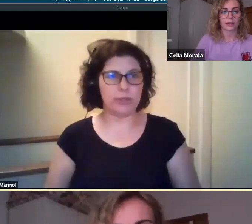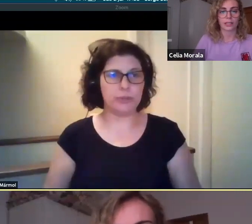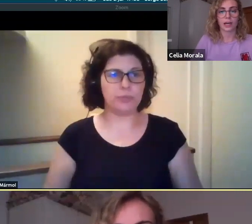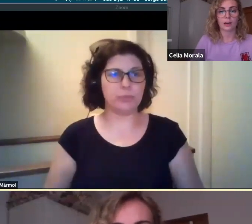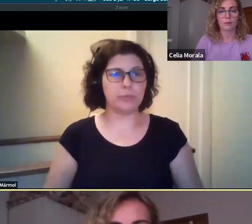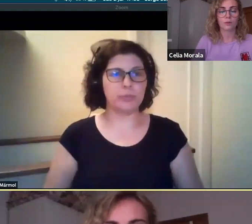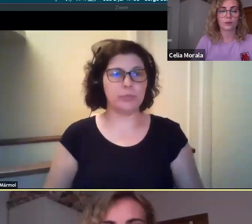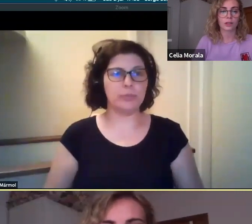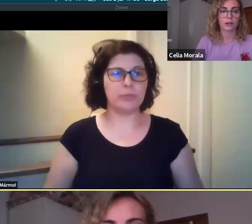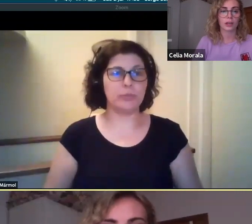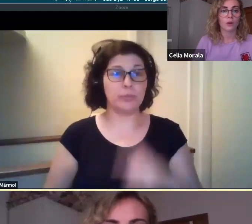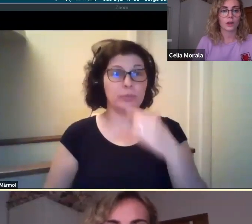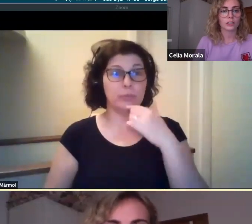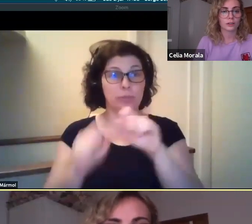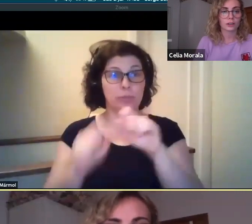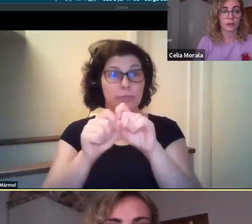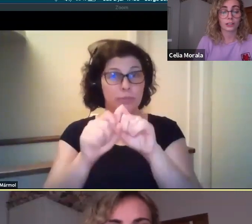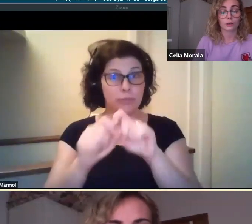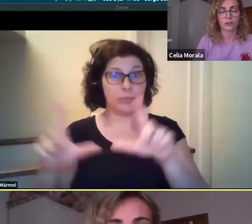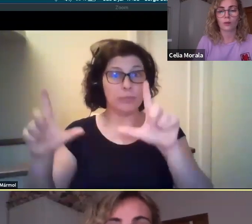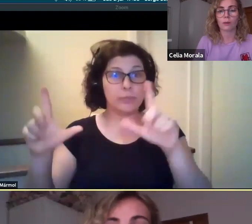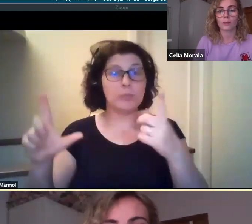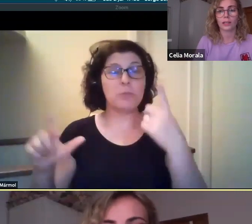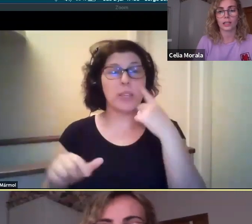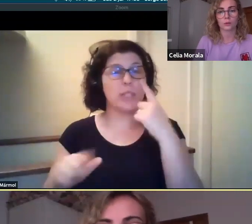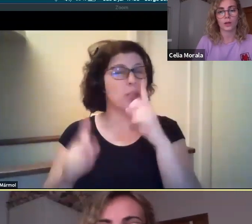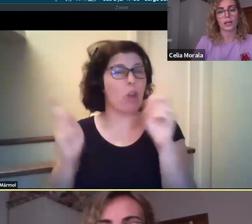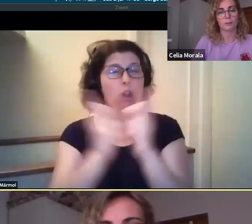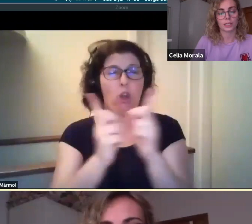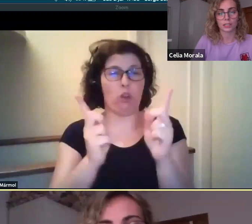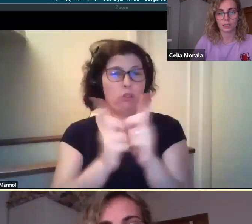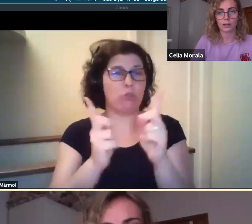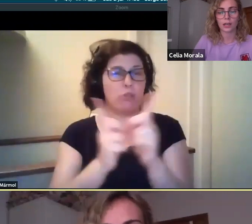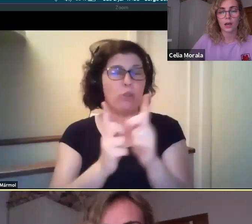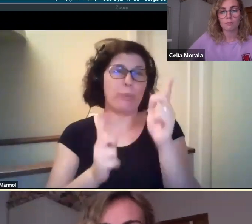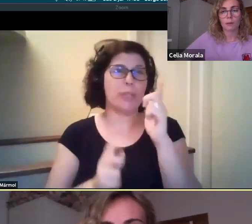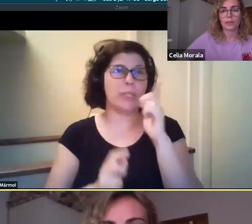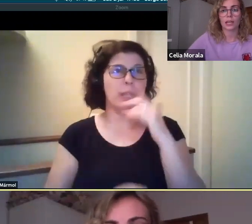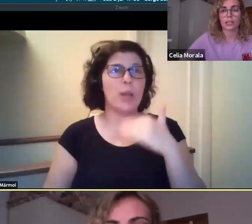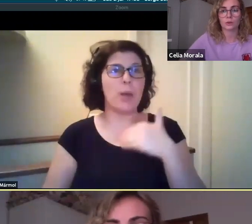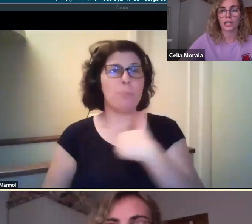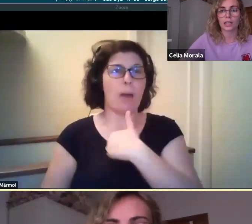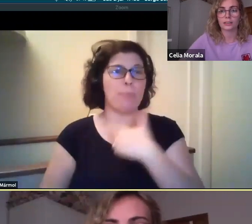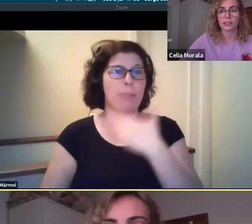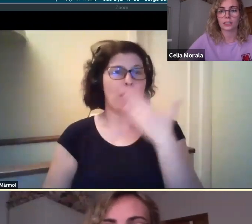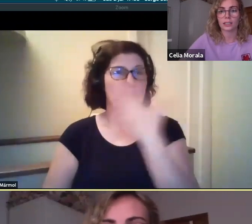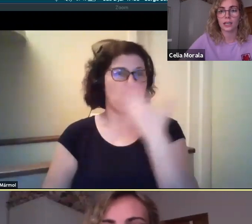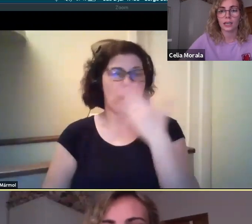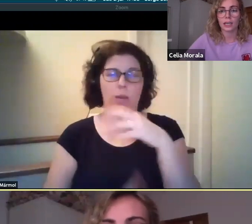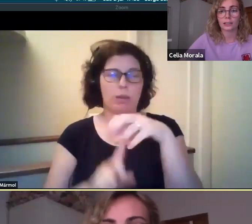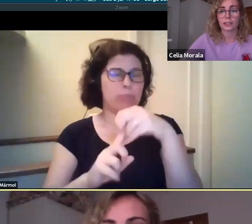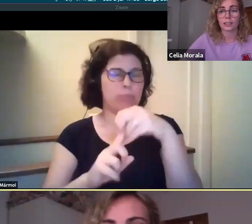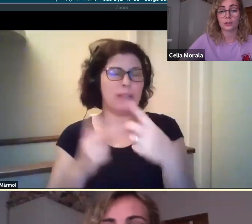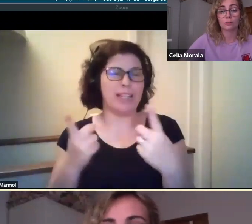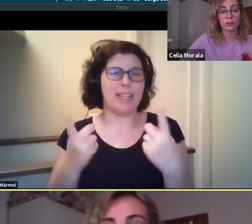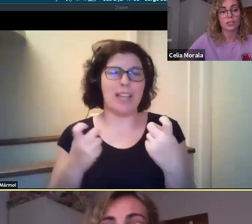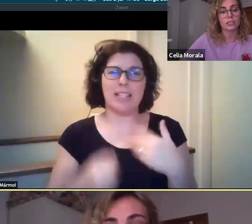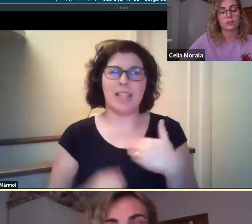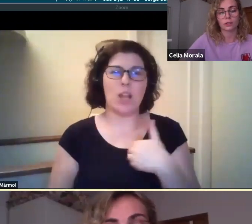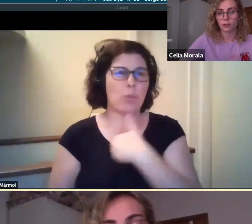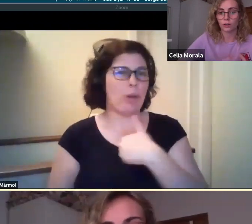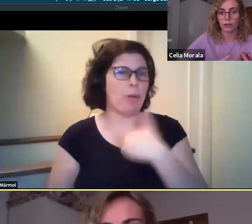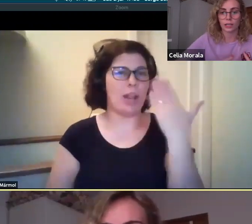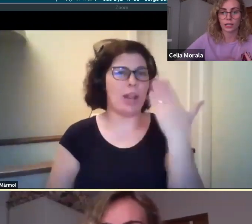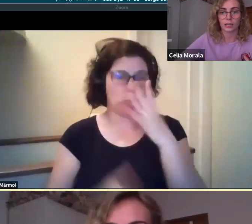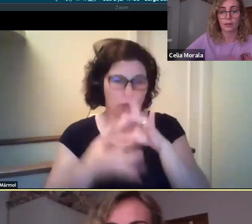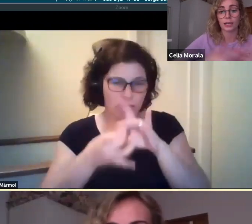de manera muy breve cuáles son, sobre todo, el papel de la escuela, el imprescindible papel de la escuela que tiene ante estos menores y